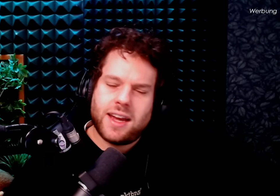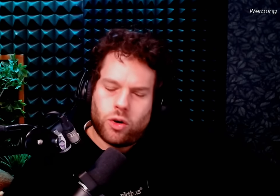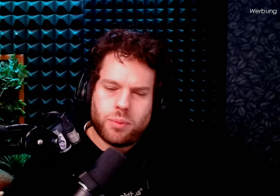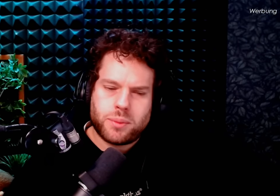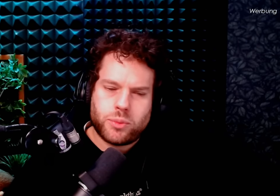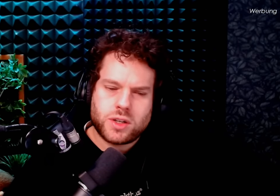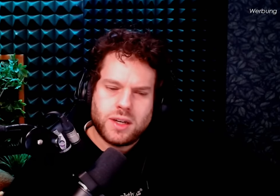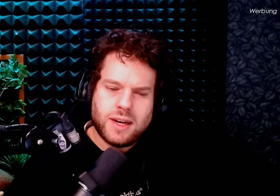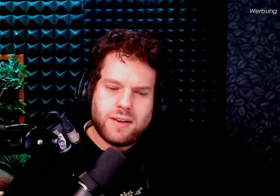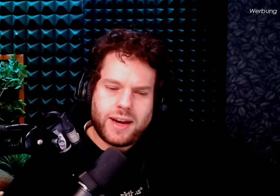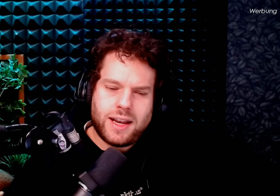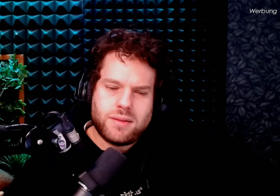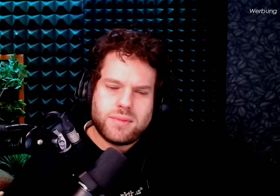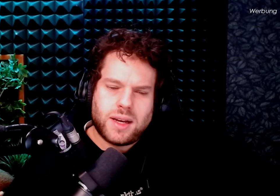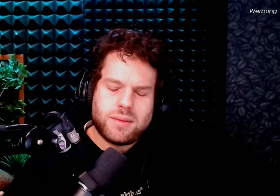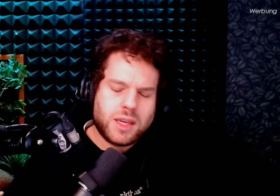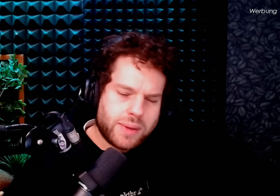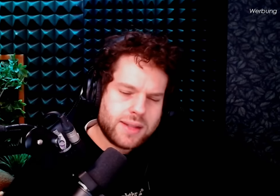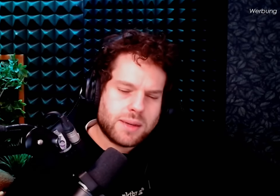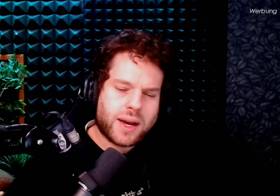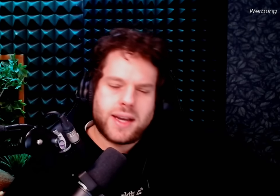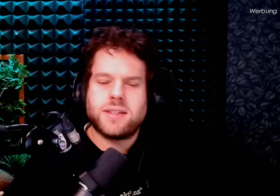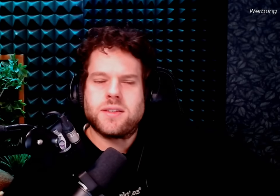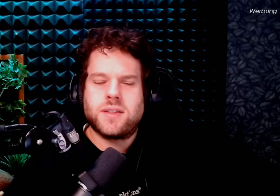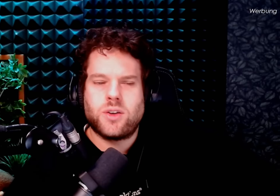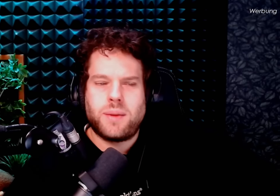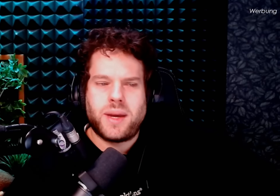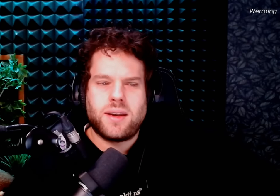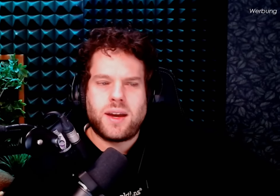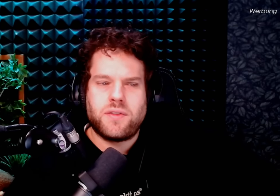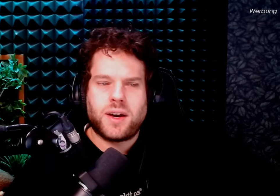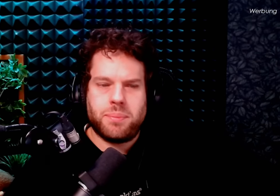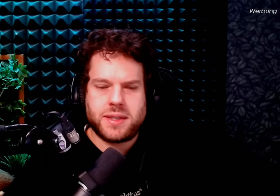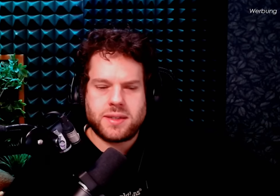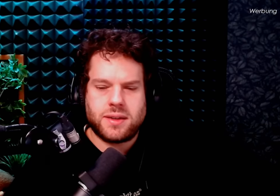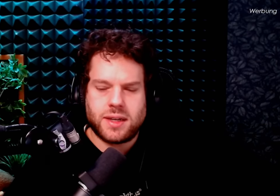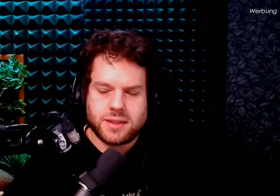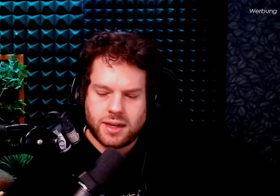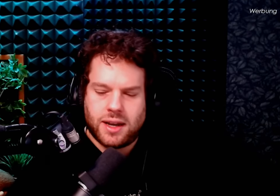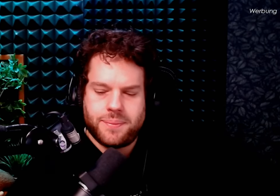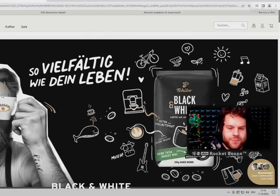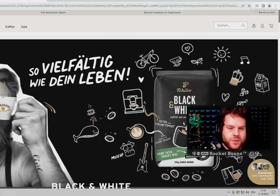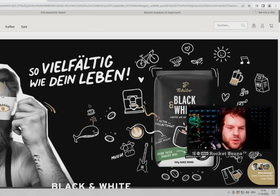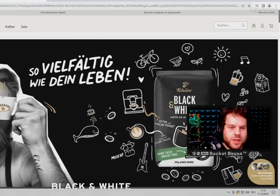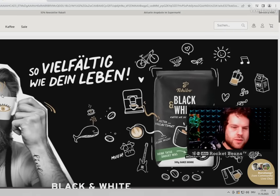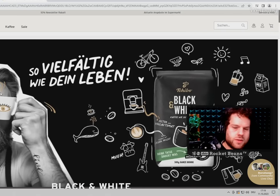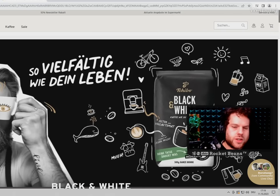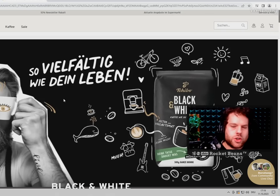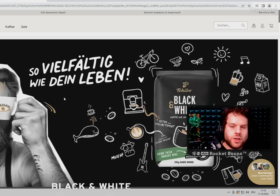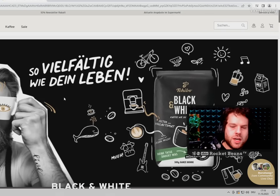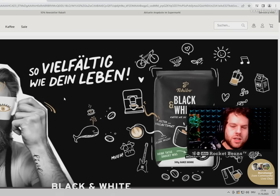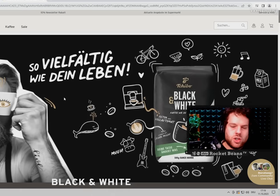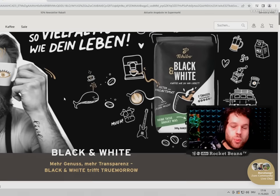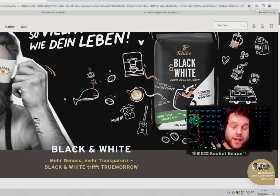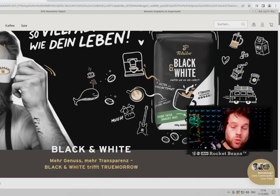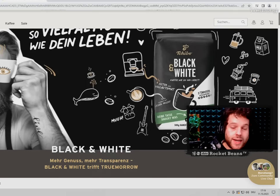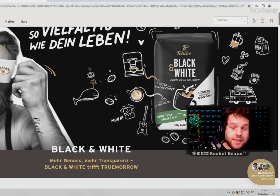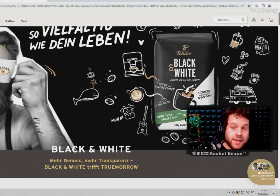gerne auch machen möchte. Weil gemeinsam reist es sich doch am Ende einfach am besten. Das ist klar. So, hier sind wir schön. Chibo Black & White.